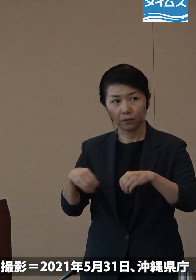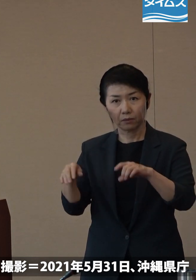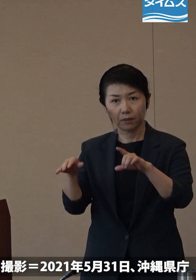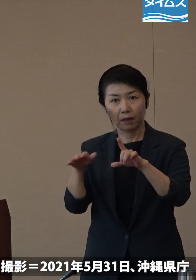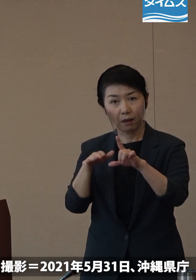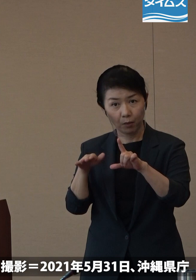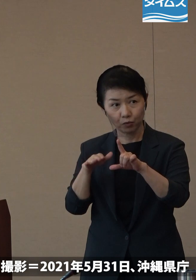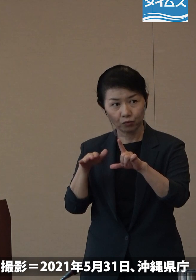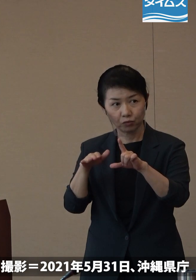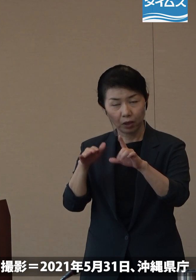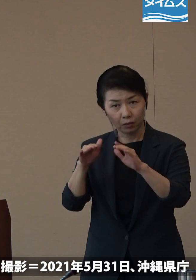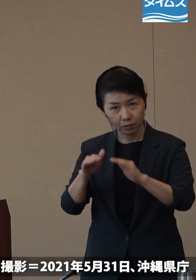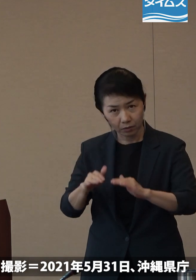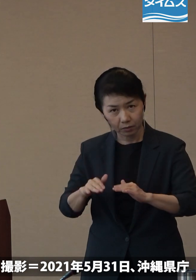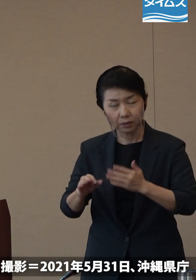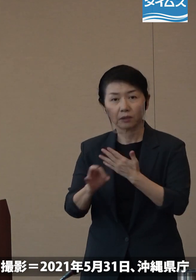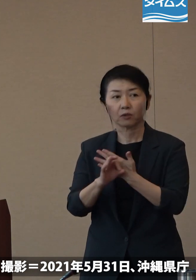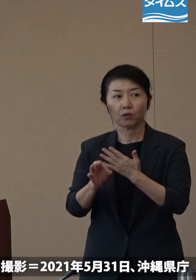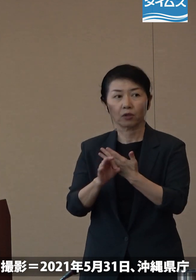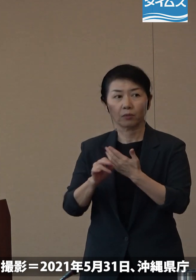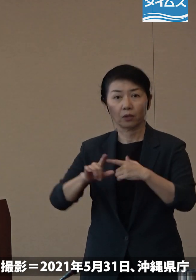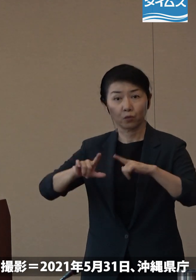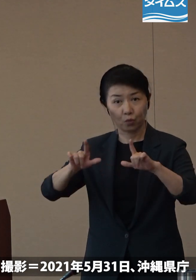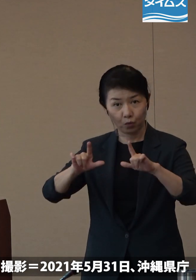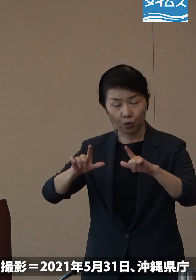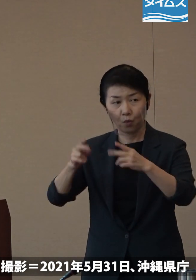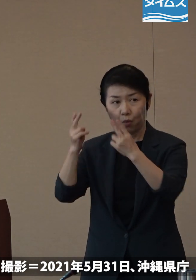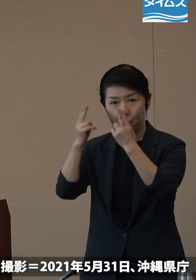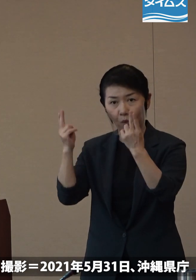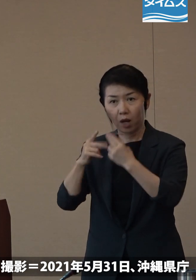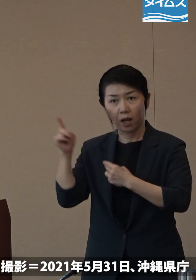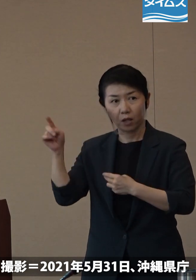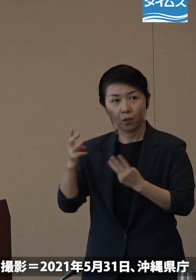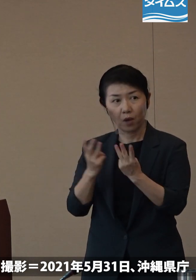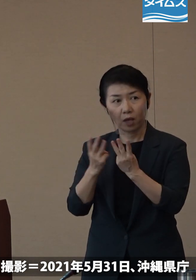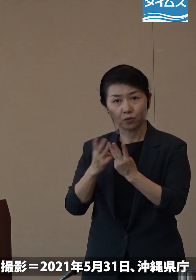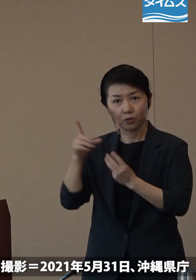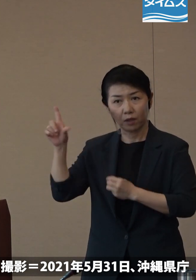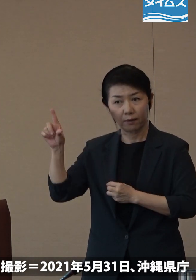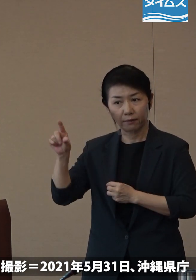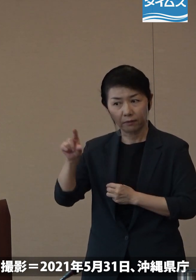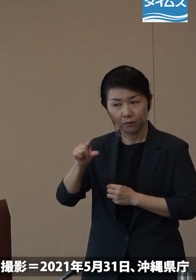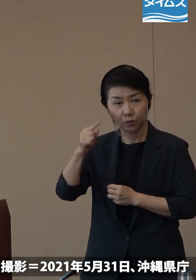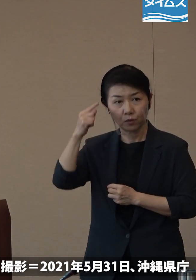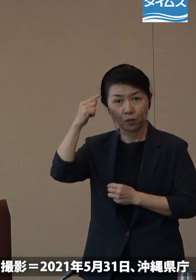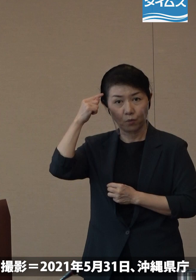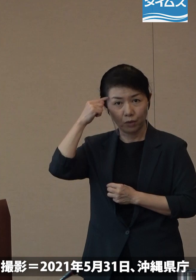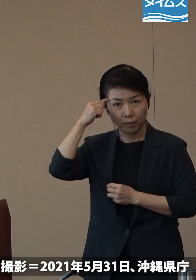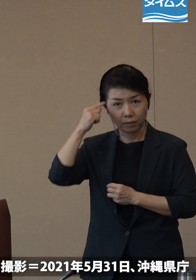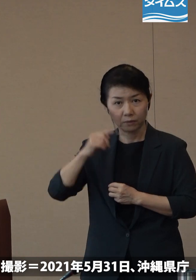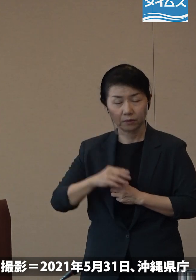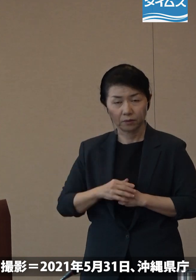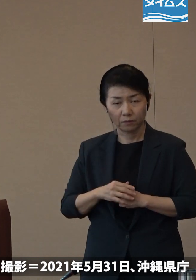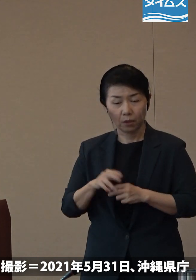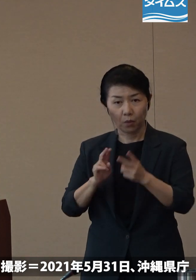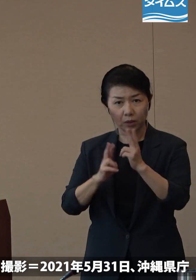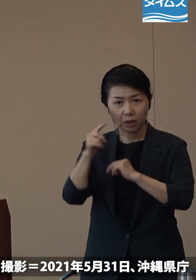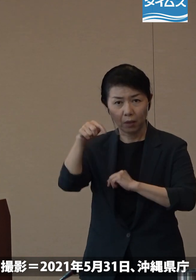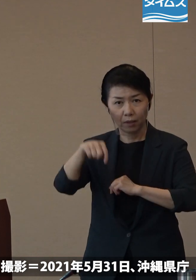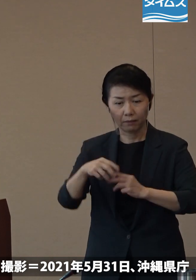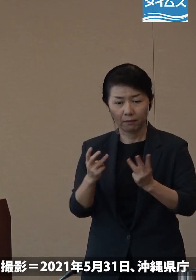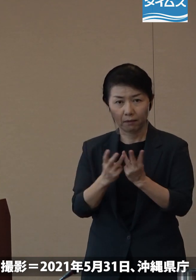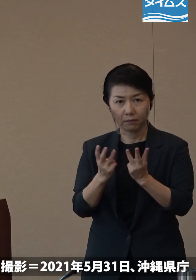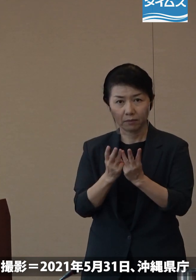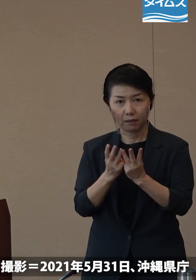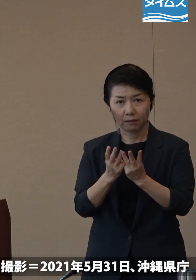中 で、まあ、東京とか北海道も落ちてきている中で、そして沖縄だけが、沖縄だけではないかもしれないけど、沖縄で